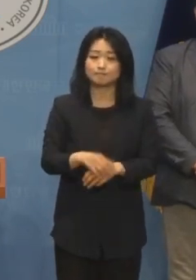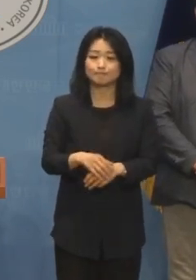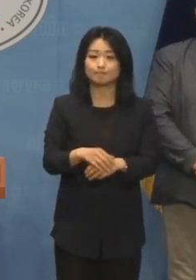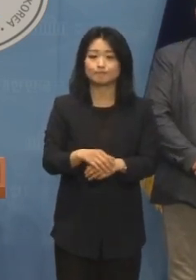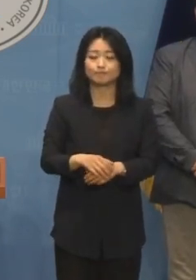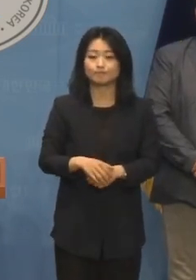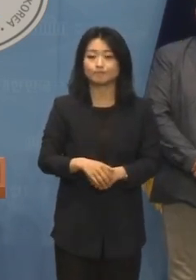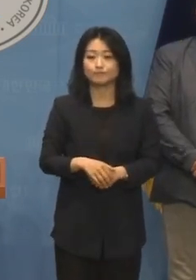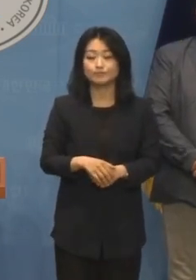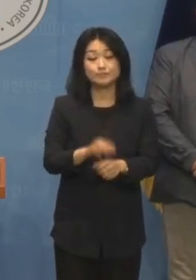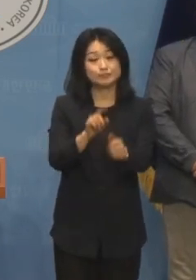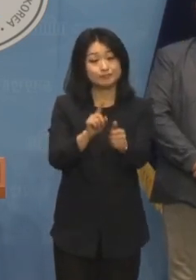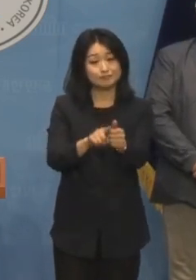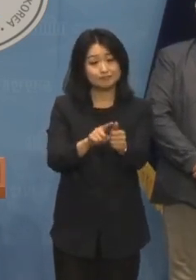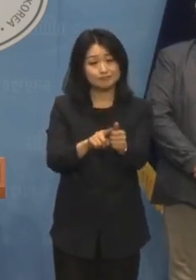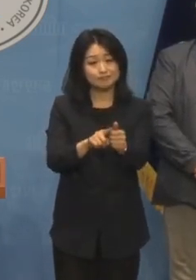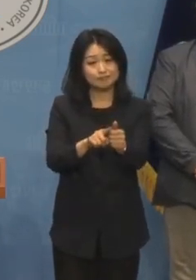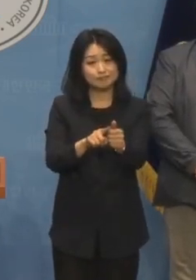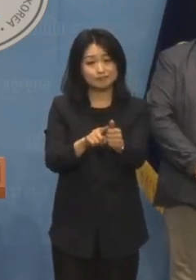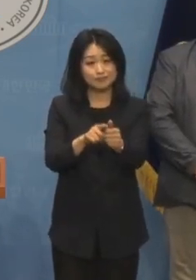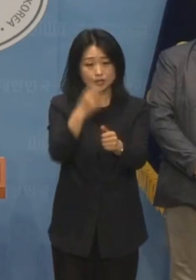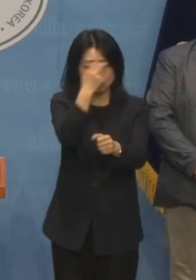수사 과정에서